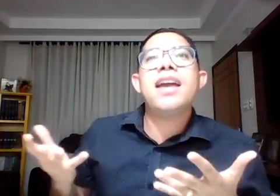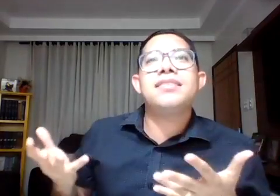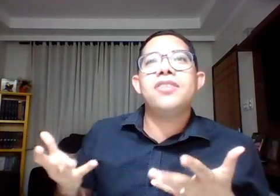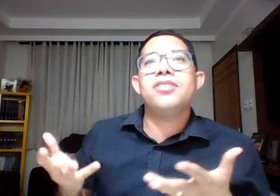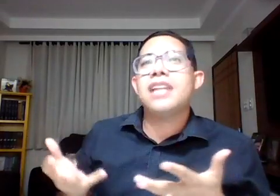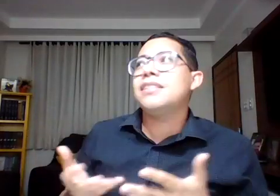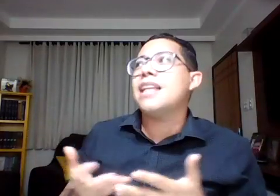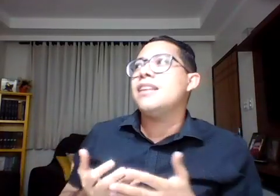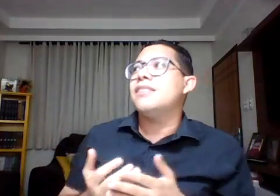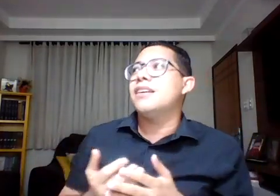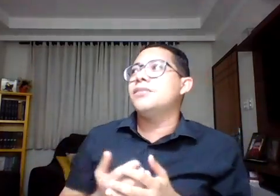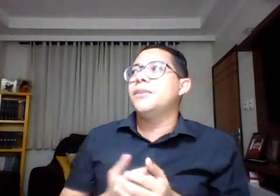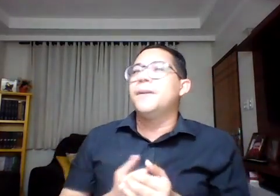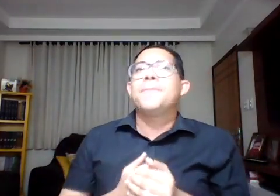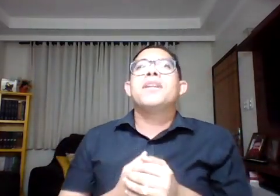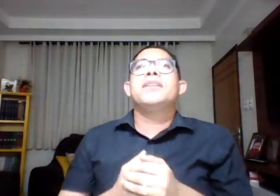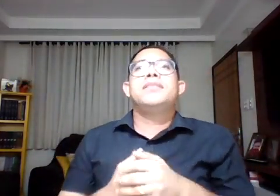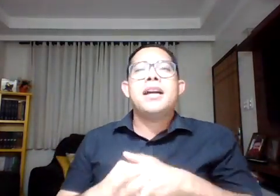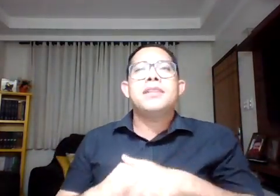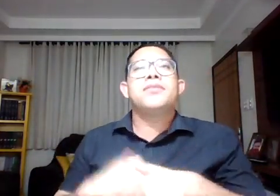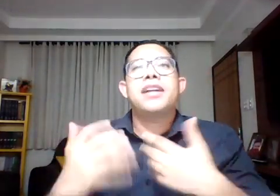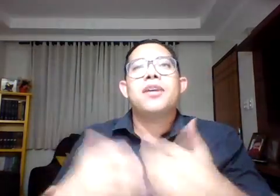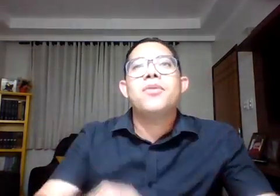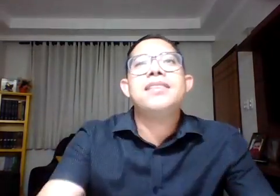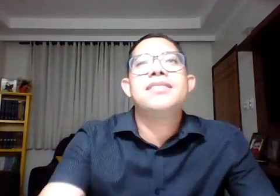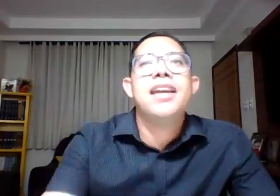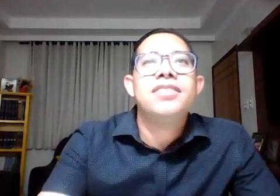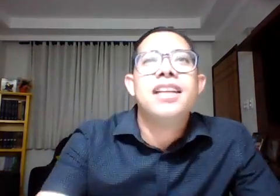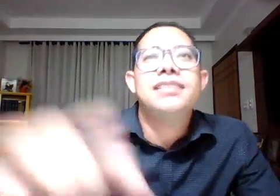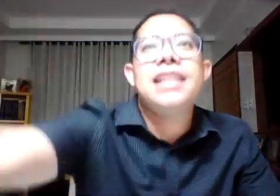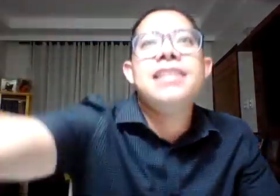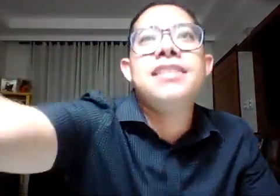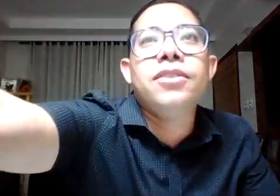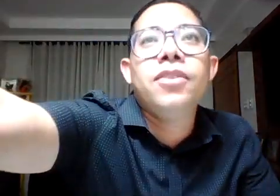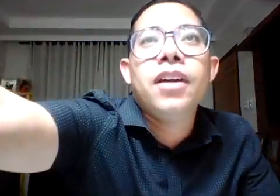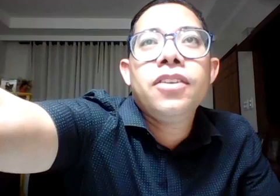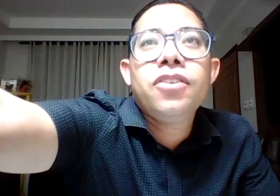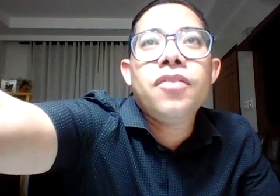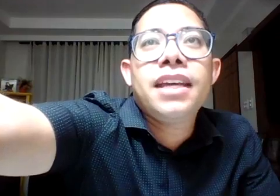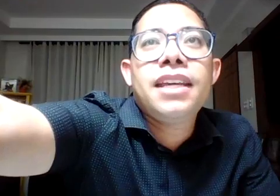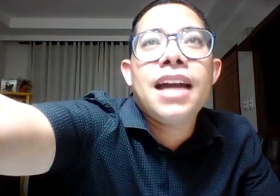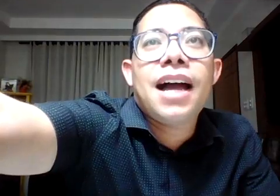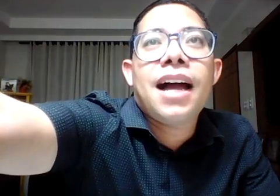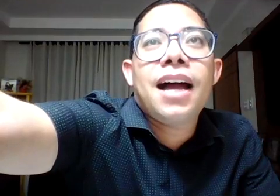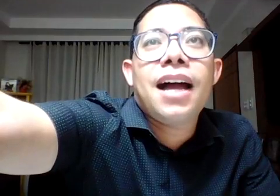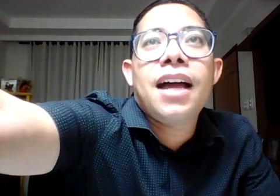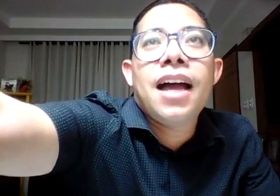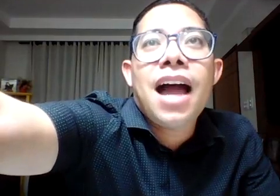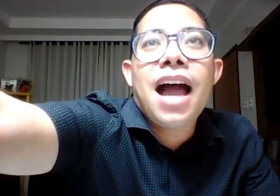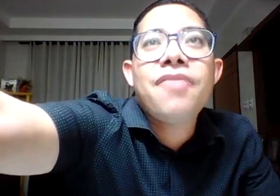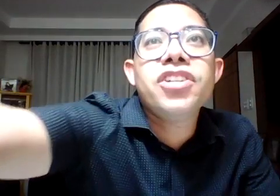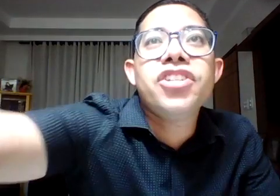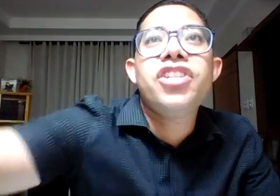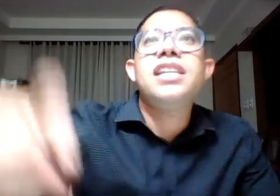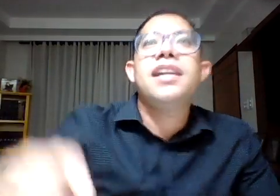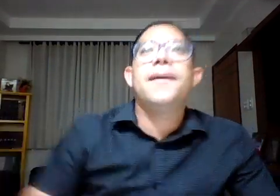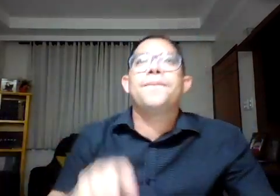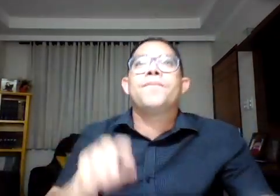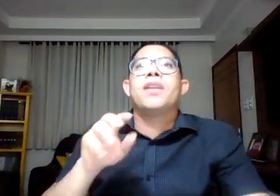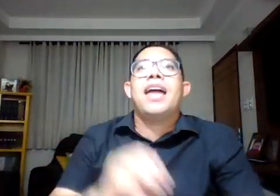receio de estar sinalizando, certo? Fica com receio de estar sinalizando. Deixa eu ver aqui, a Virgínia, ela